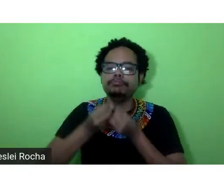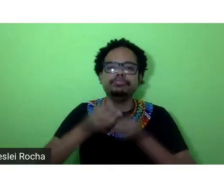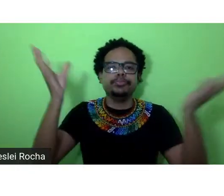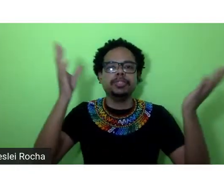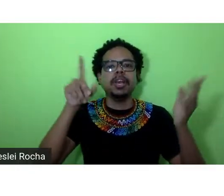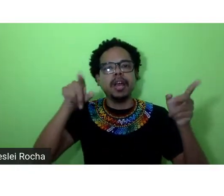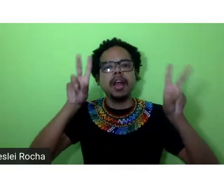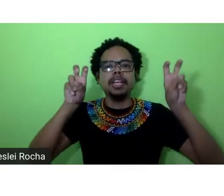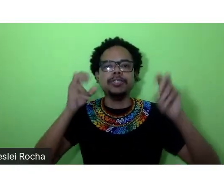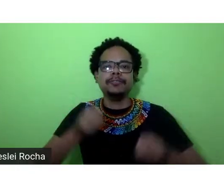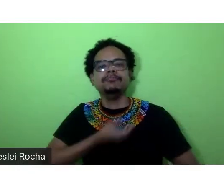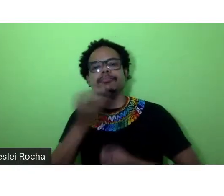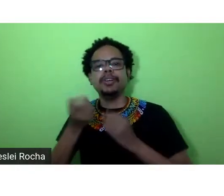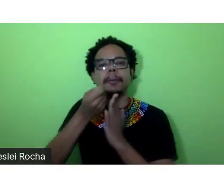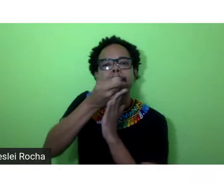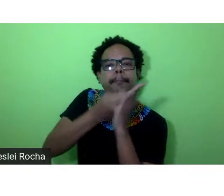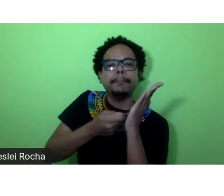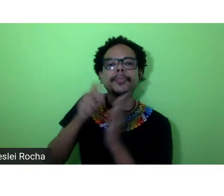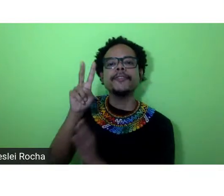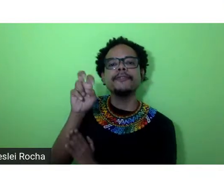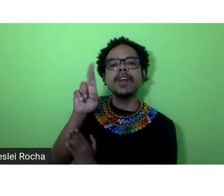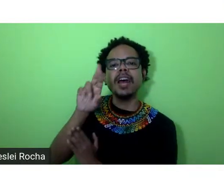E aí